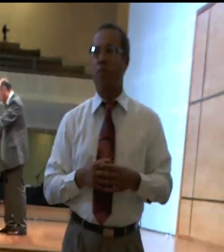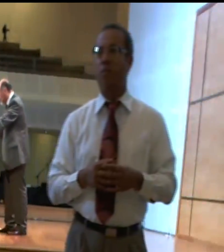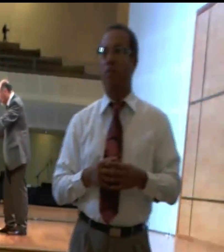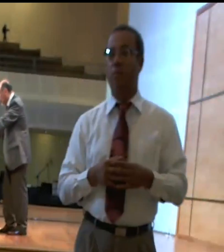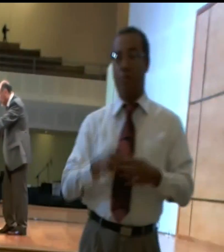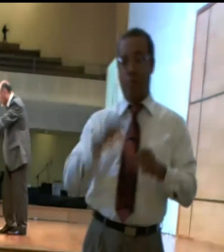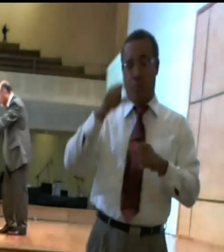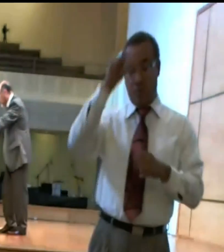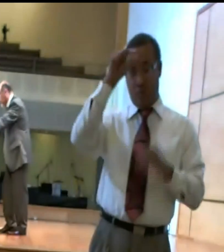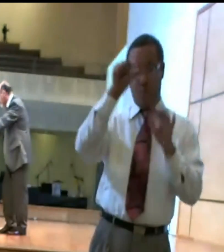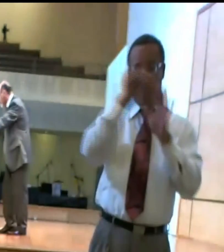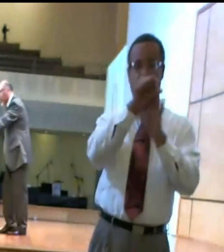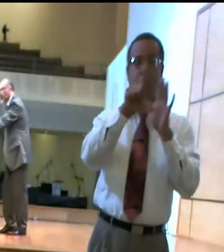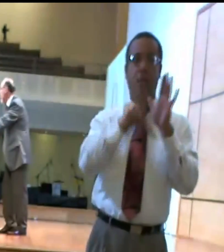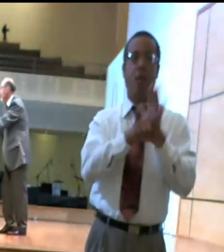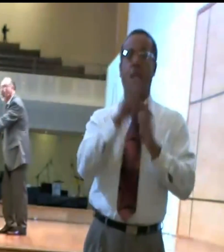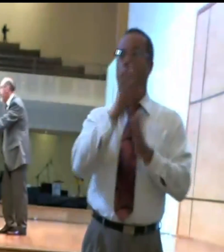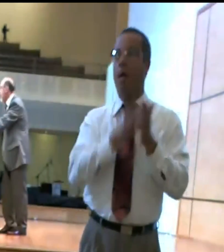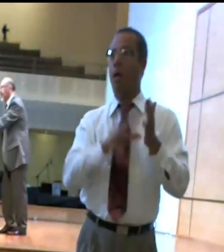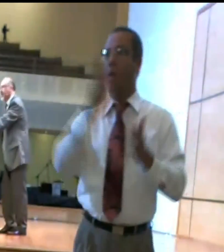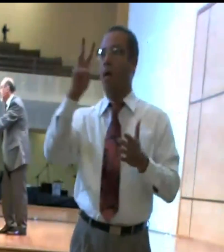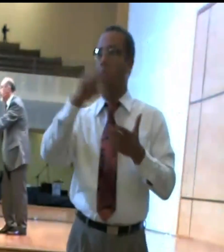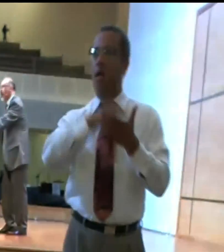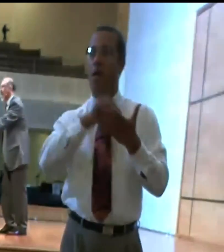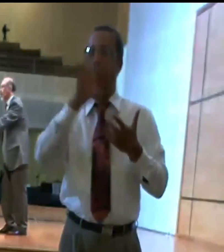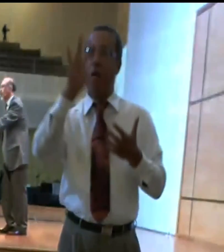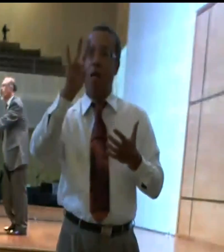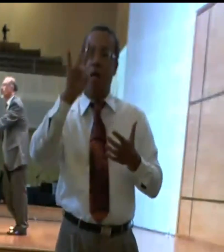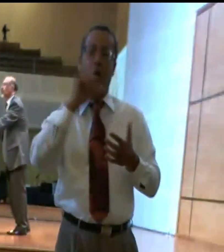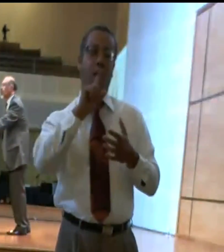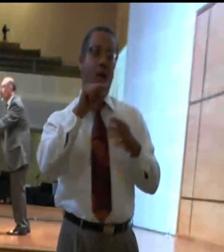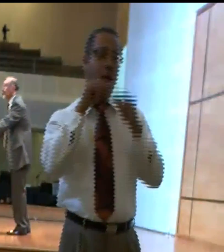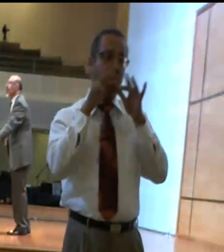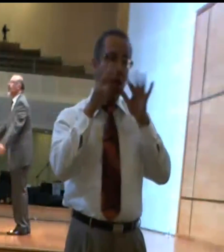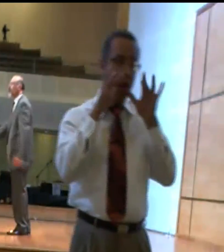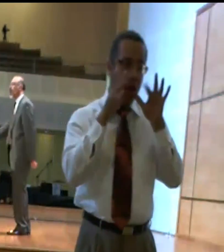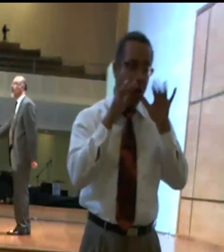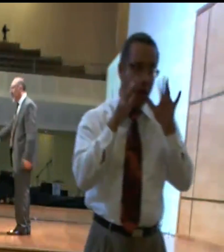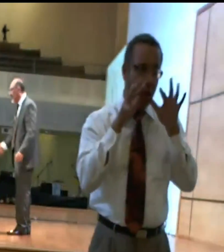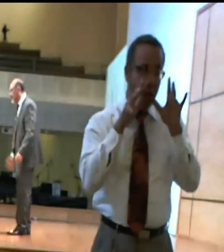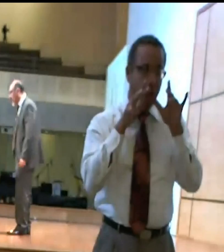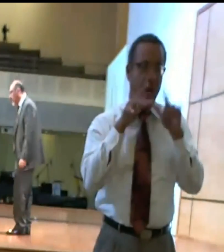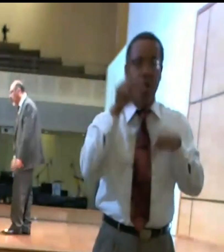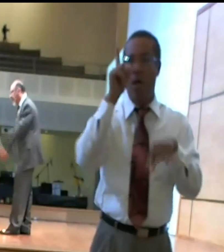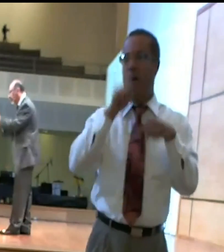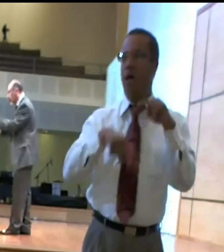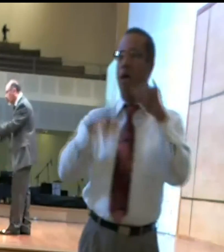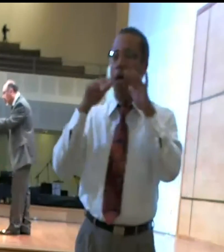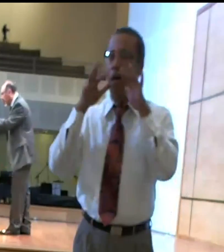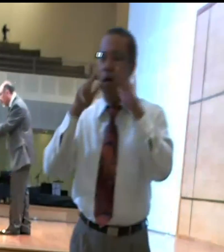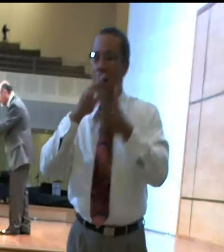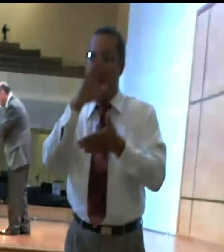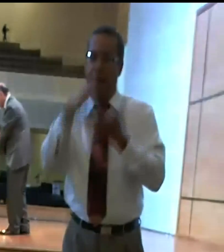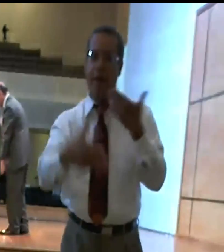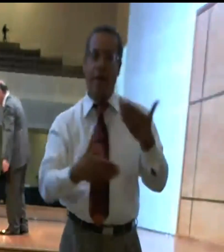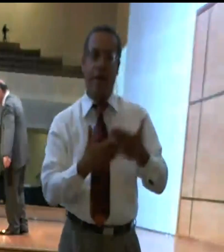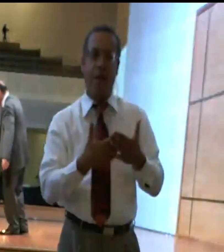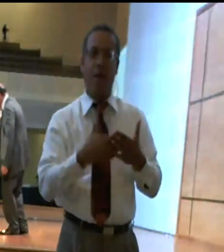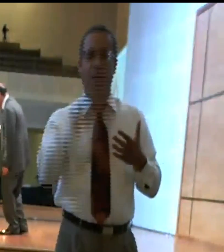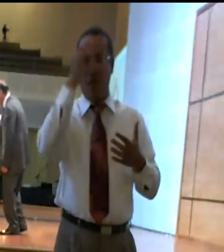Dice en Gálatas capítulo 6 versículo 7, Dios no puede ser burlado. Dios no puede ser burlado. Todo lo que el